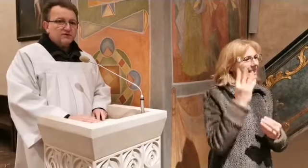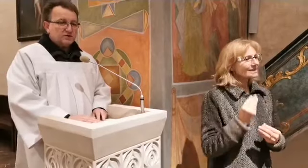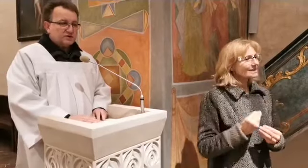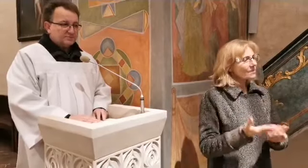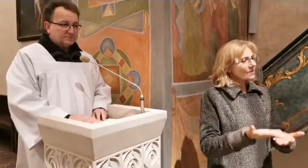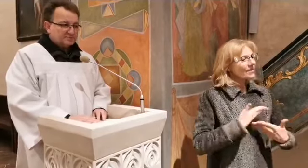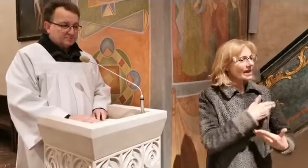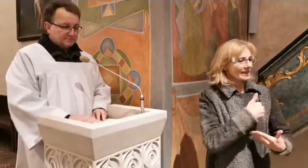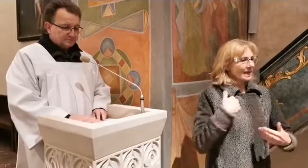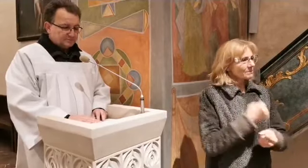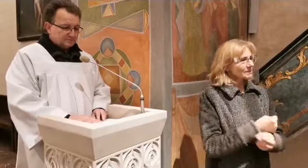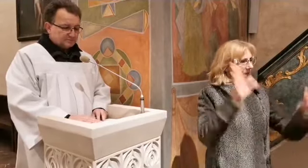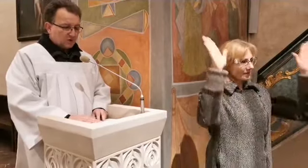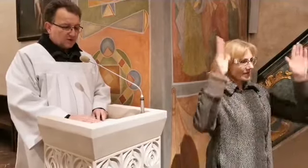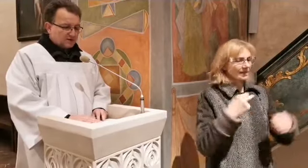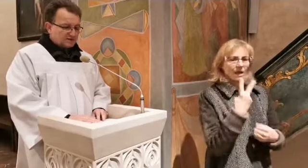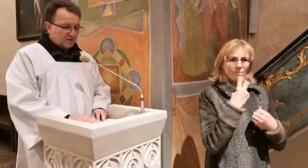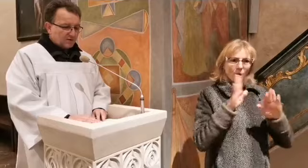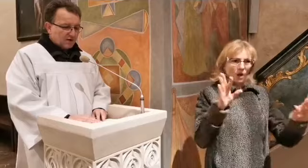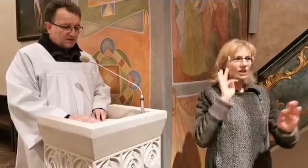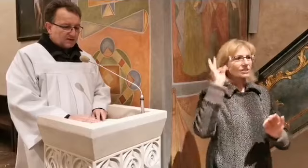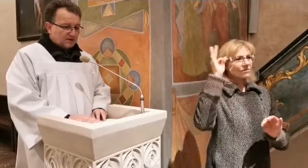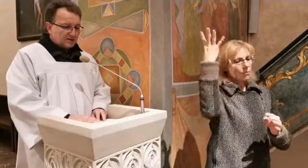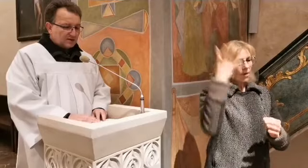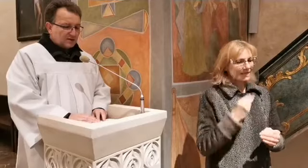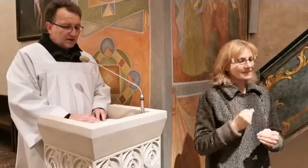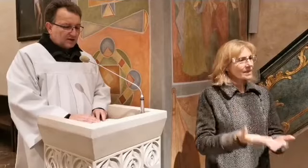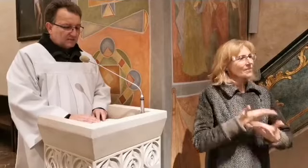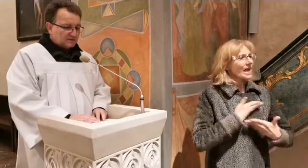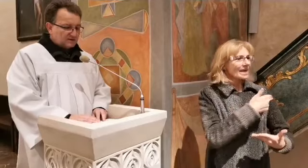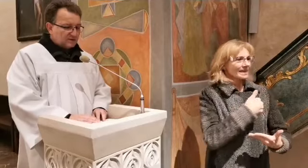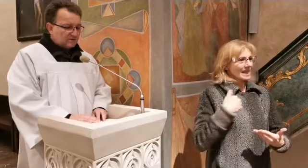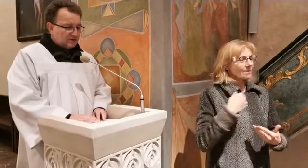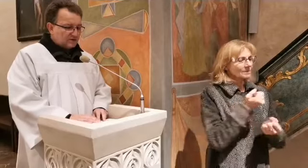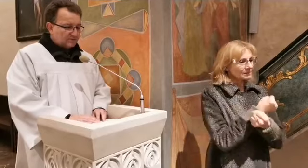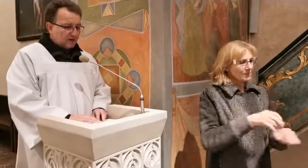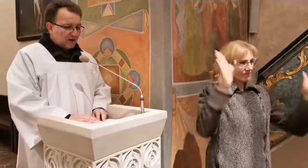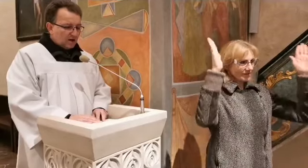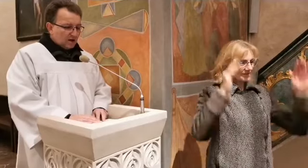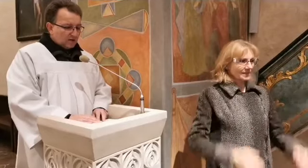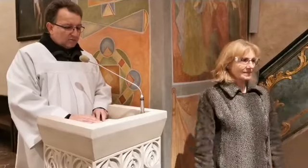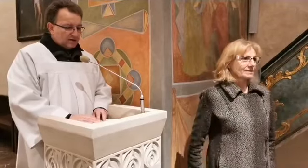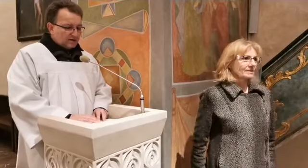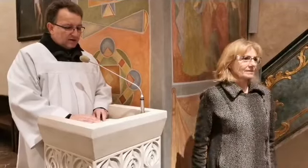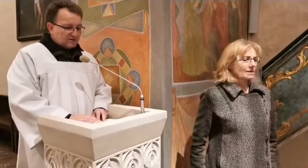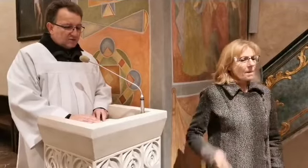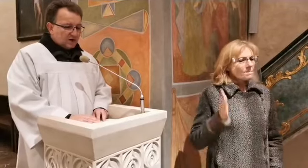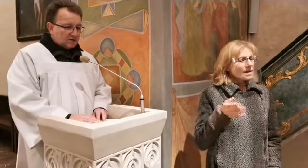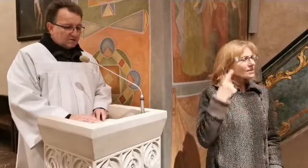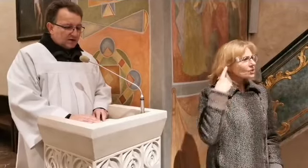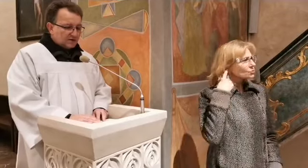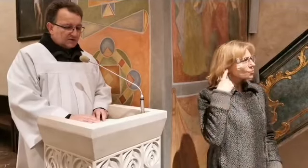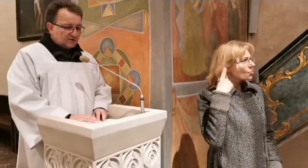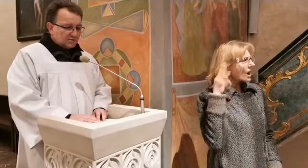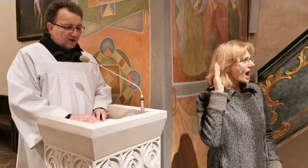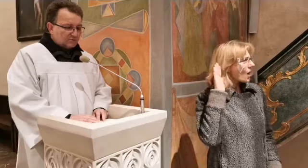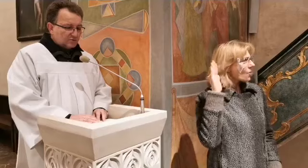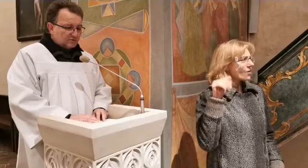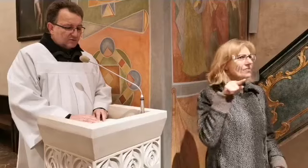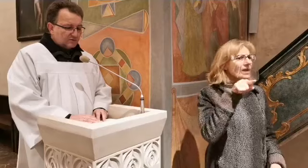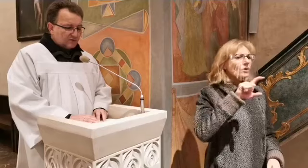nam zbawienie. Okaż swą łaskę i daj nam zbawienie. Będę słuchał tego,